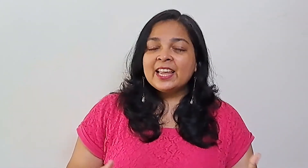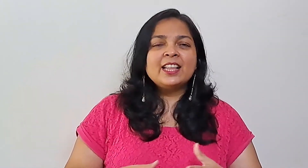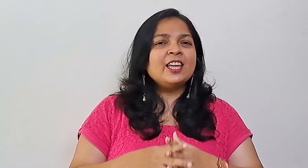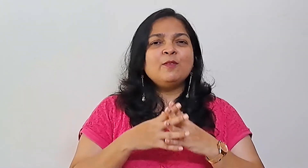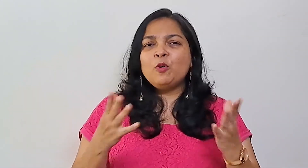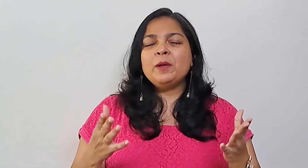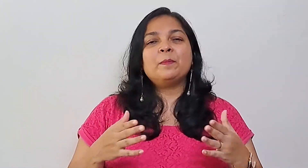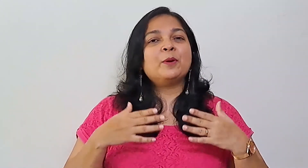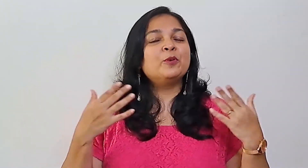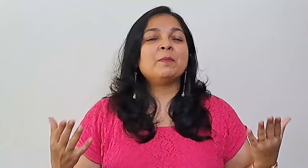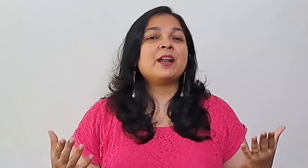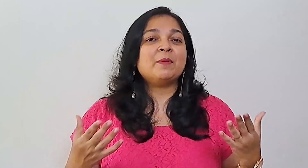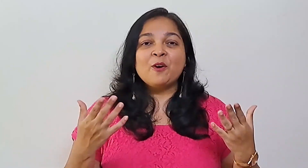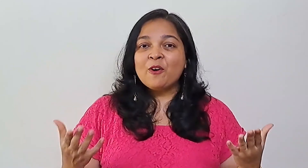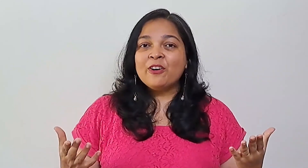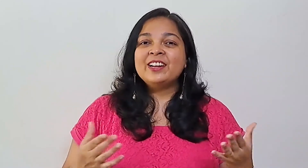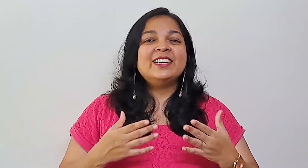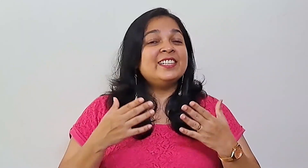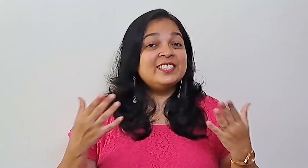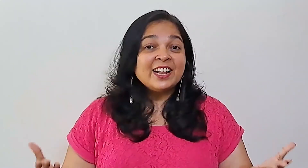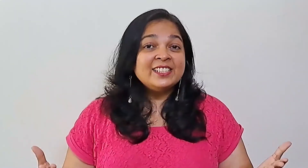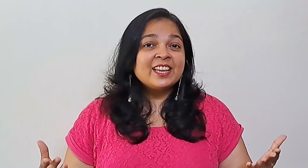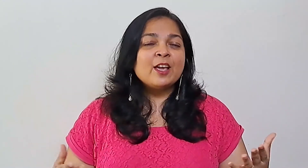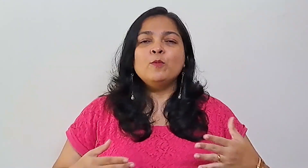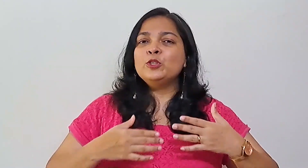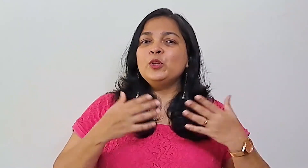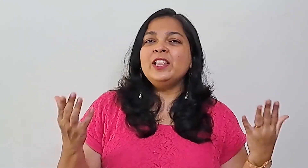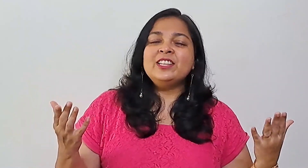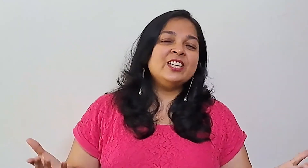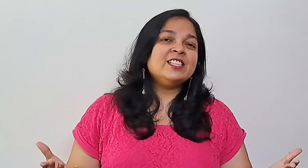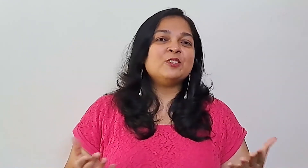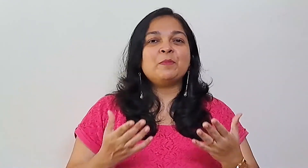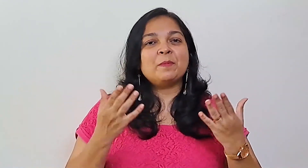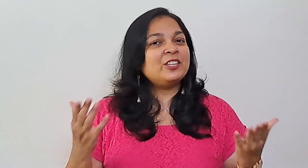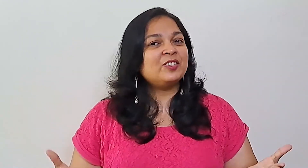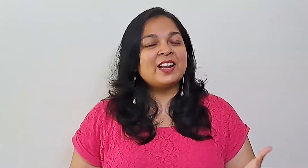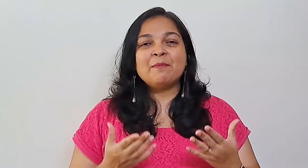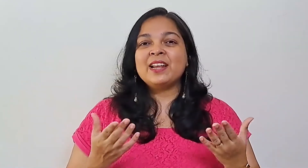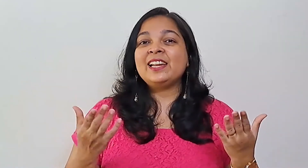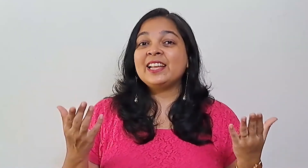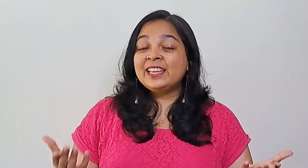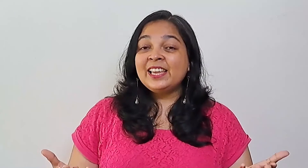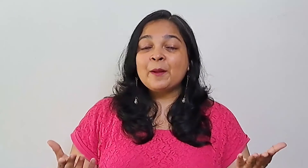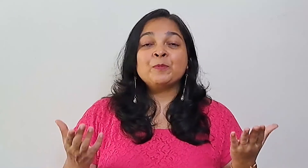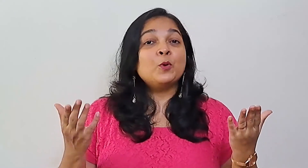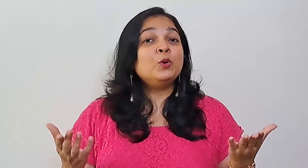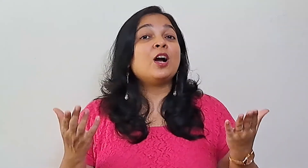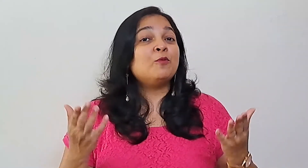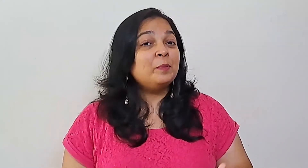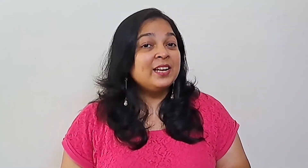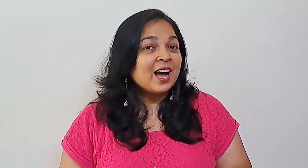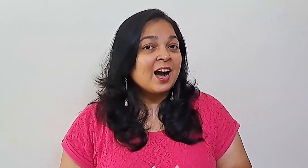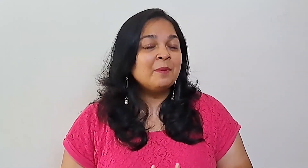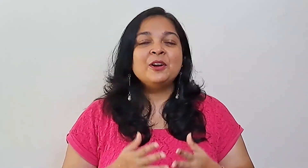ਕਿ ਉਹ ਵੀ ਪਰਮੇਸ਼ਵਰ ਦੇ ਬਾਰੇ ਜਾਣ ਸਕਣ। ਉਹ ਸੁੰਦਰ ਚੀਜ਼ਾਂ ਜੋ ਪਰਮੇਸ਼ਵਰ ਨੇ ਸਾਡੇ ਲਈ ਕੀਤੀਆਂ ਹਨ, ਉਹਨਾਂ ਨੂੰ ਉਹ ਵੀ